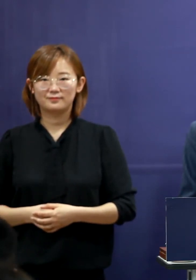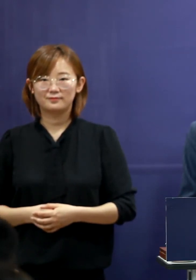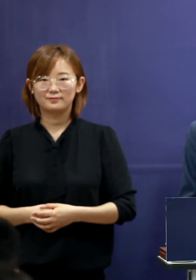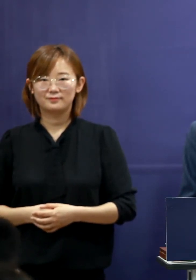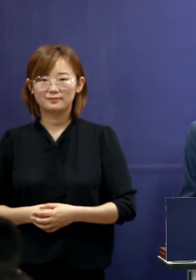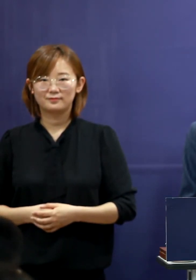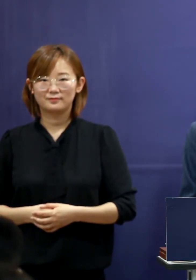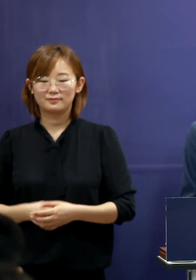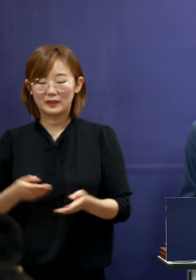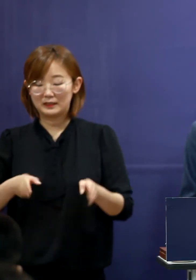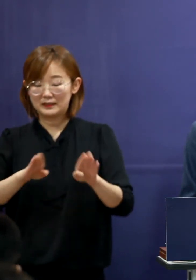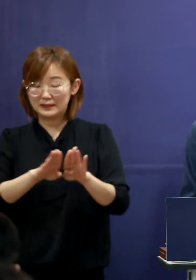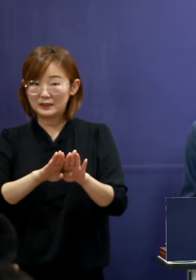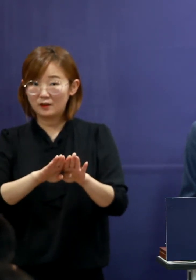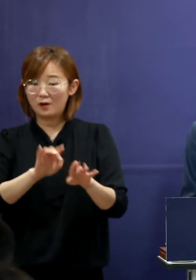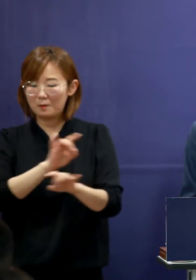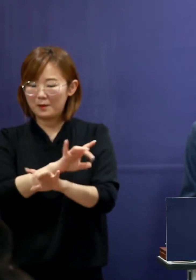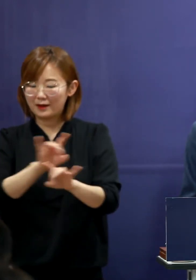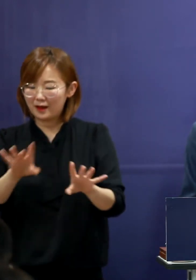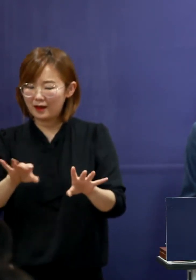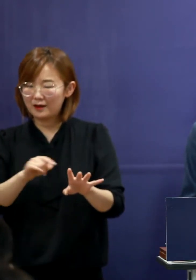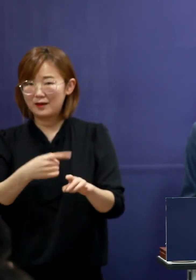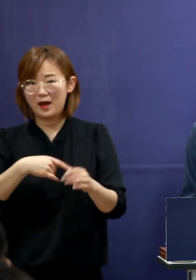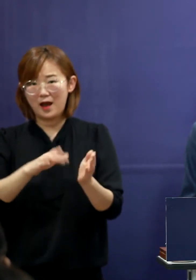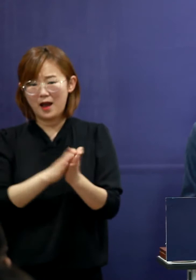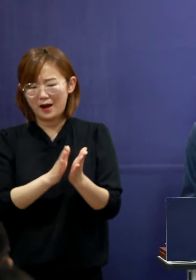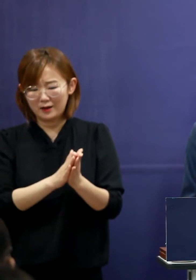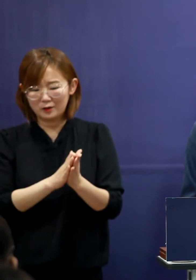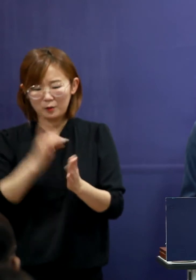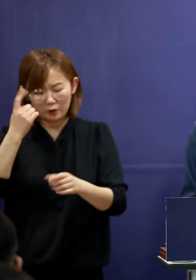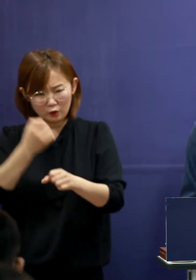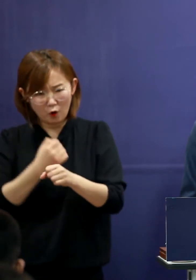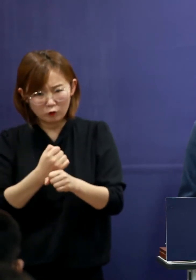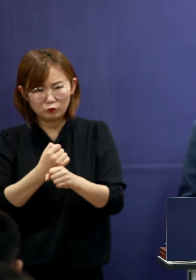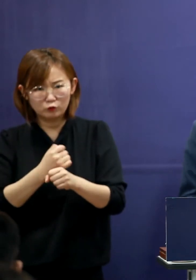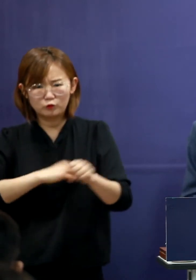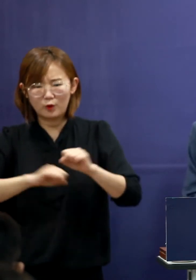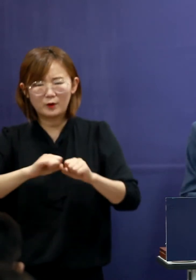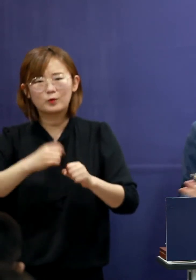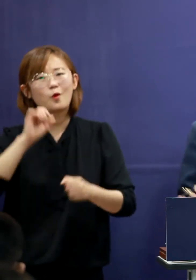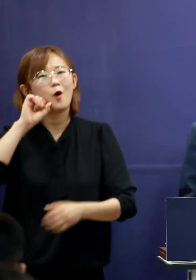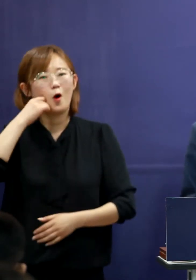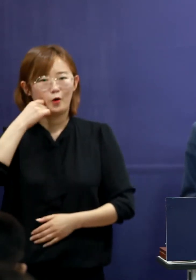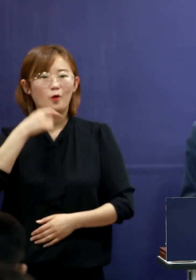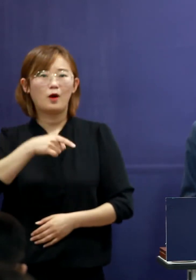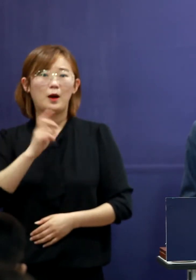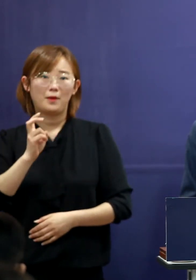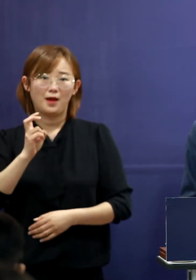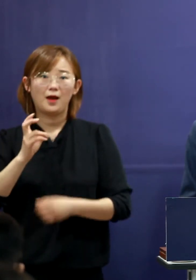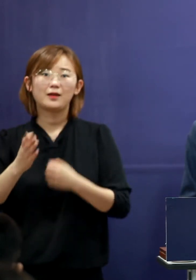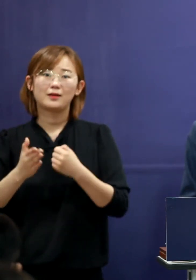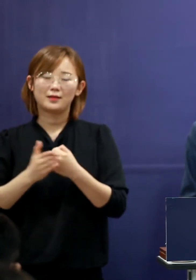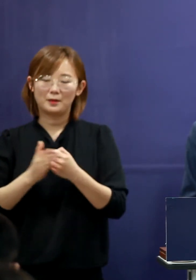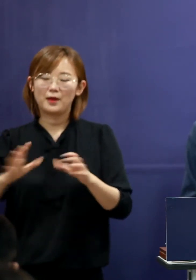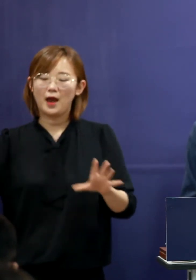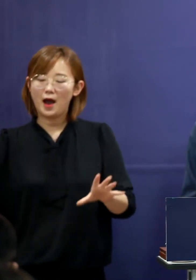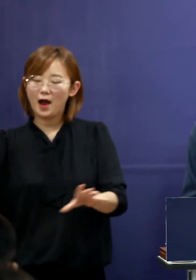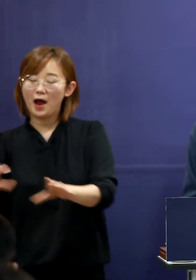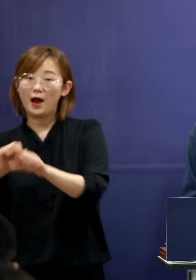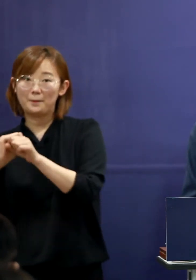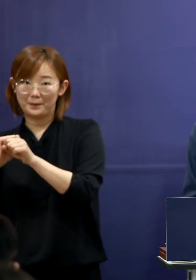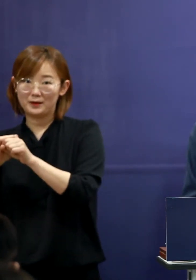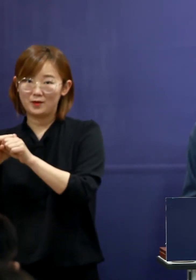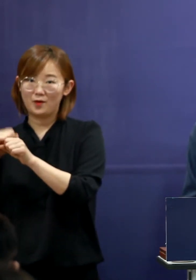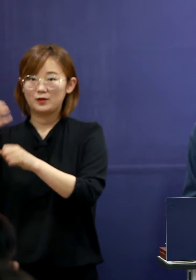운영 개선이라든지 이런 것을 위한 연구를 직접 수행할 수는 없는 거거든요. 그래서 종합적으로 통용될 수 있는